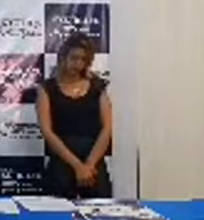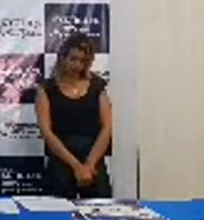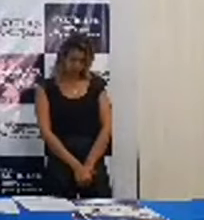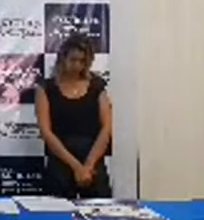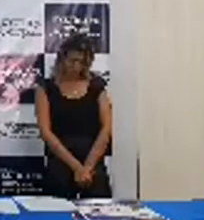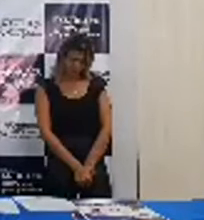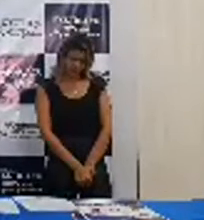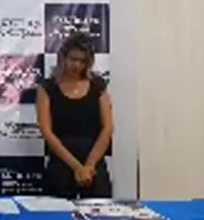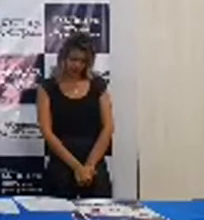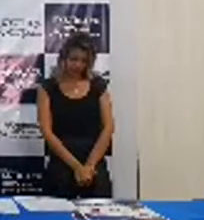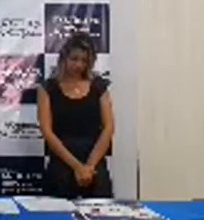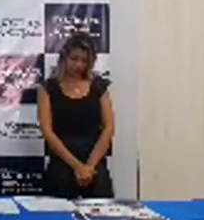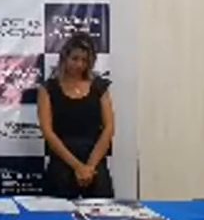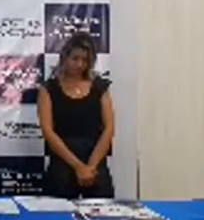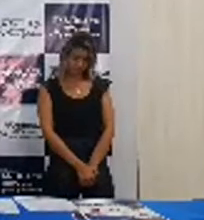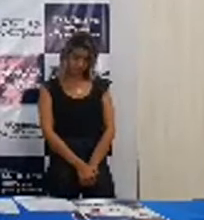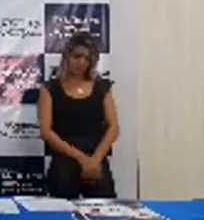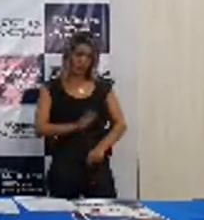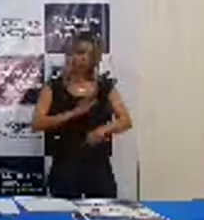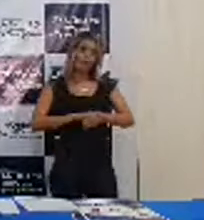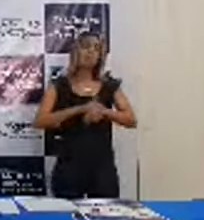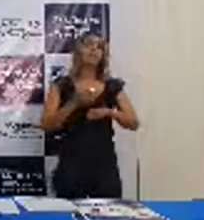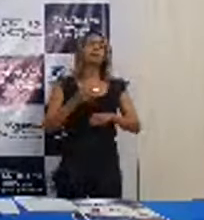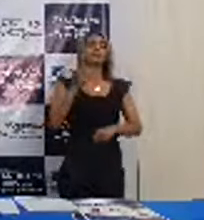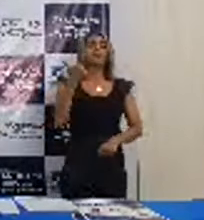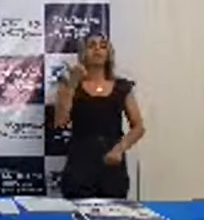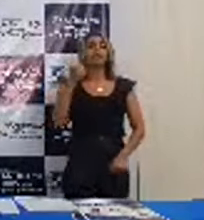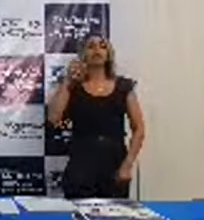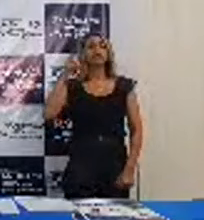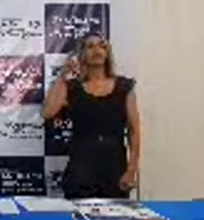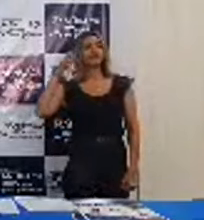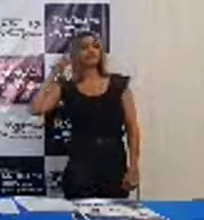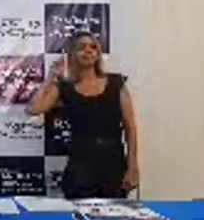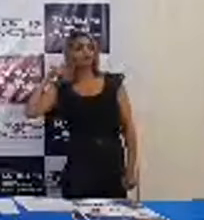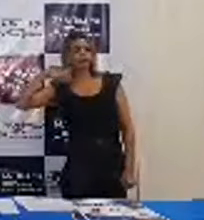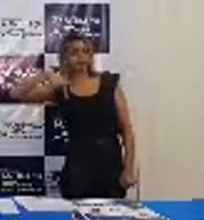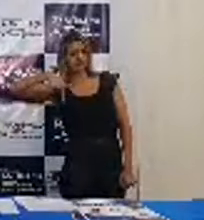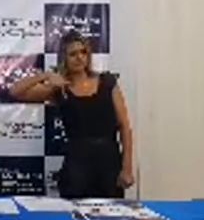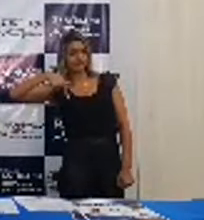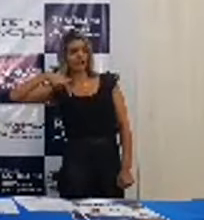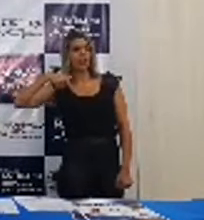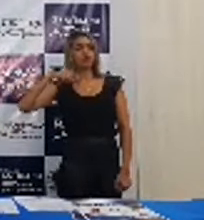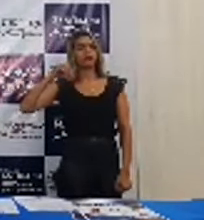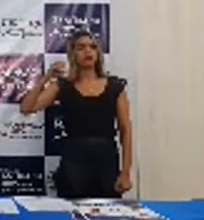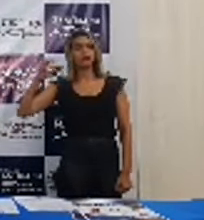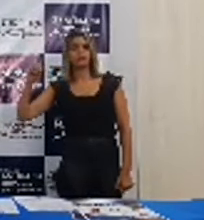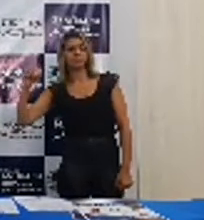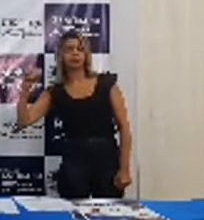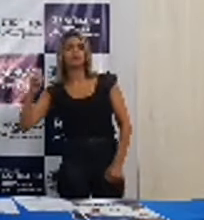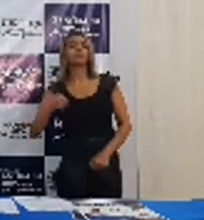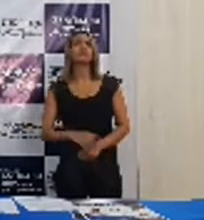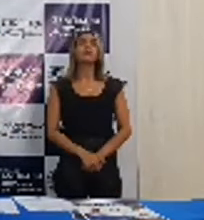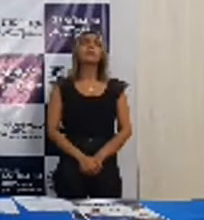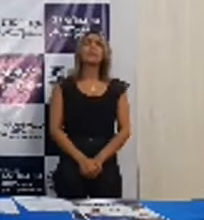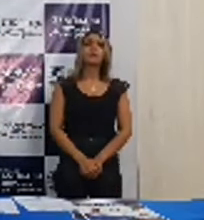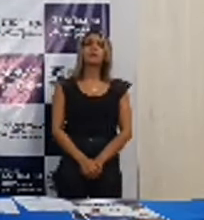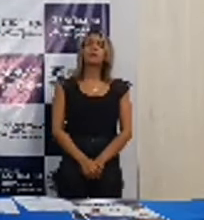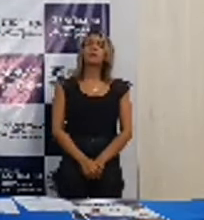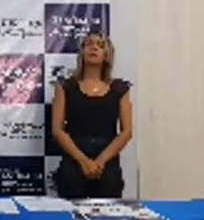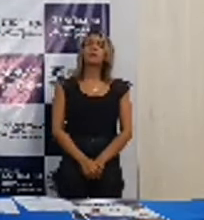dá conta de que a cada 4 empresas no estado de Minas Gerais, pelo menos uma teve que demitir funcionário por conta